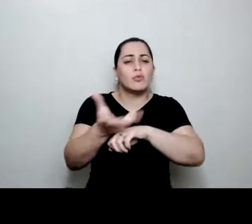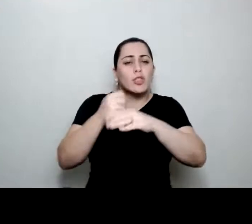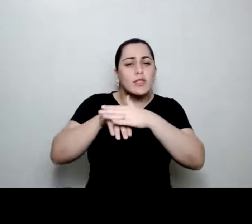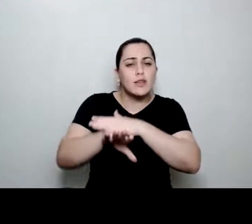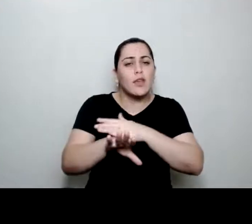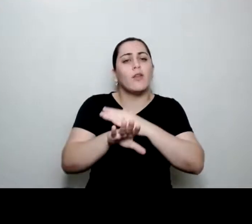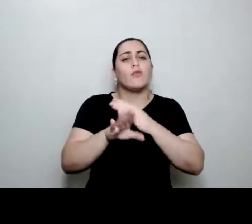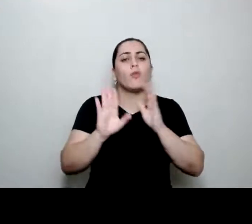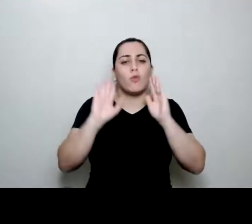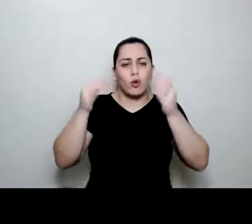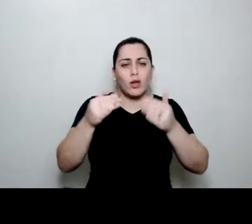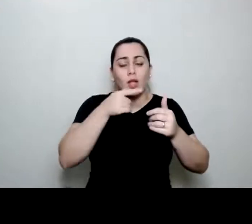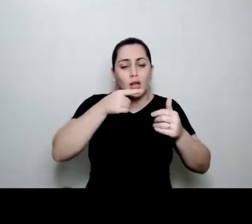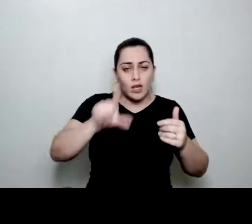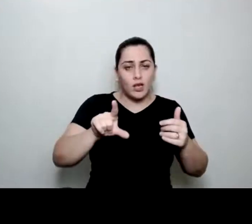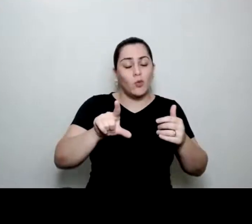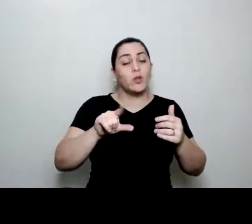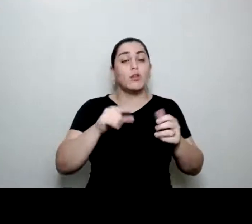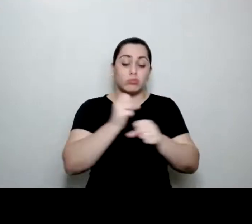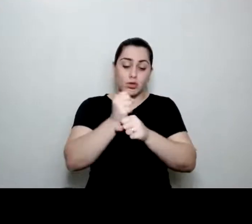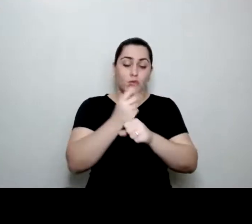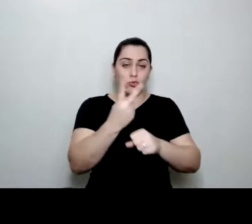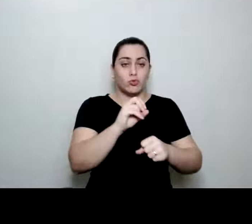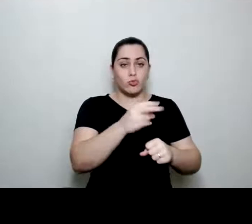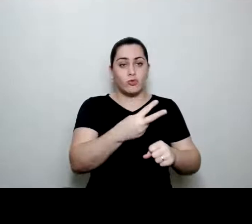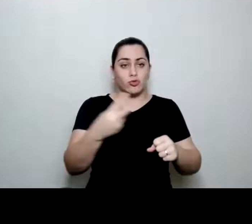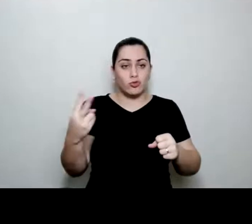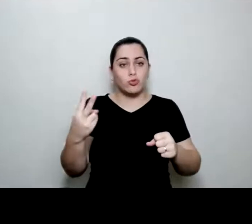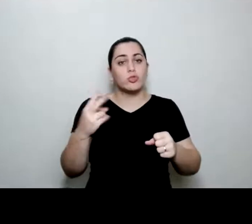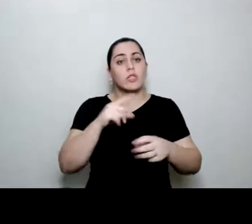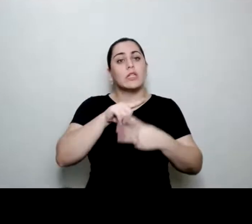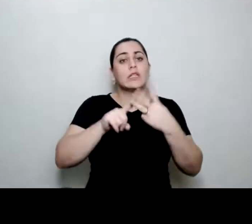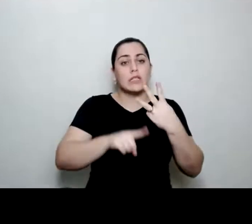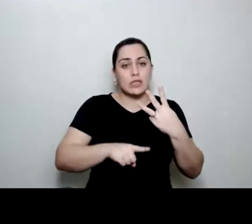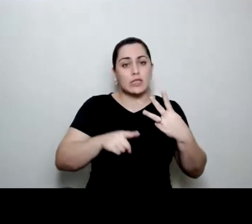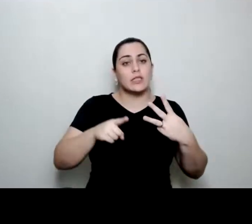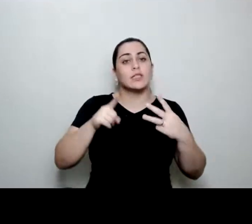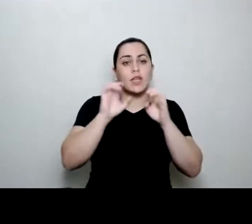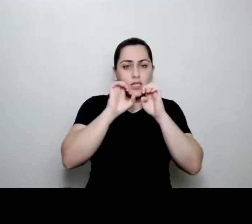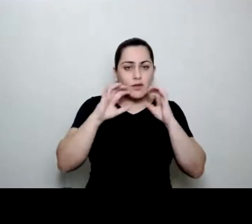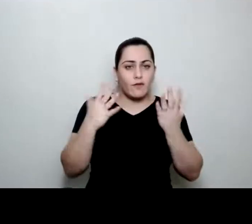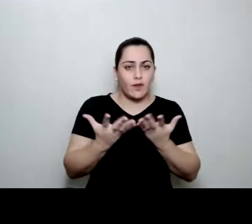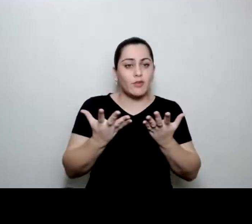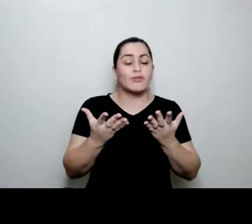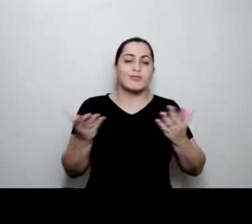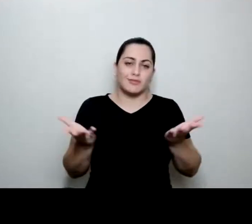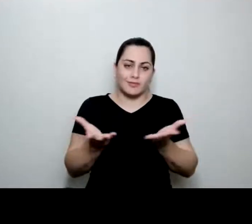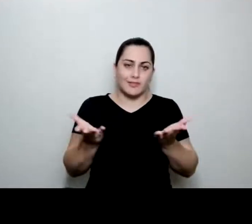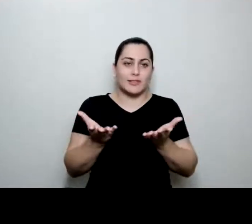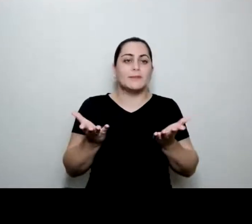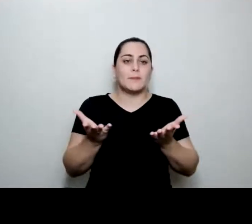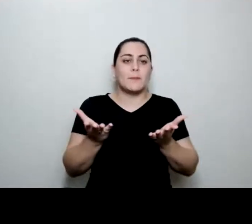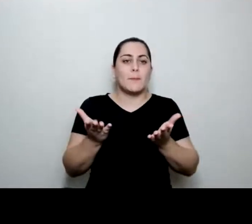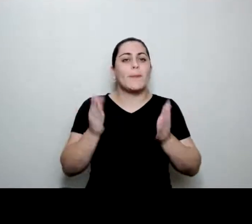metodológicos, que está sendo realizado ao longo de 2022, composto por 3 eventos que estão tendo